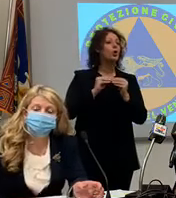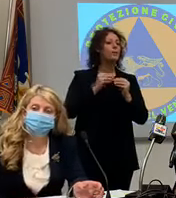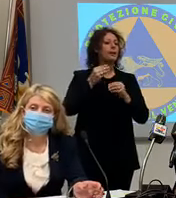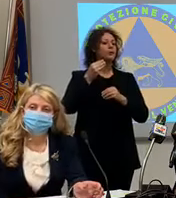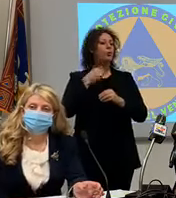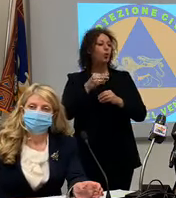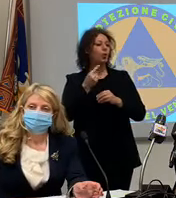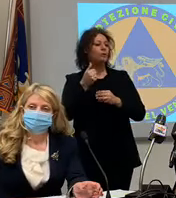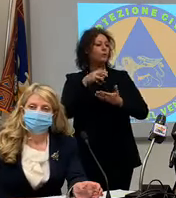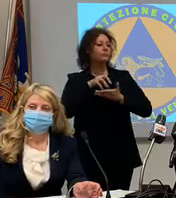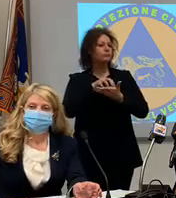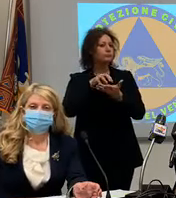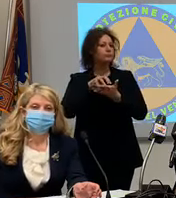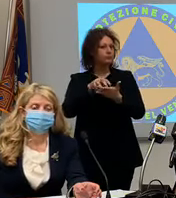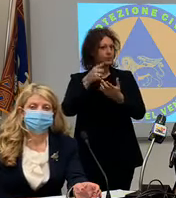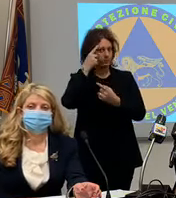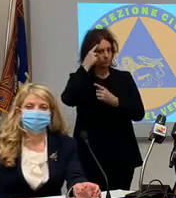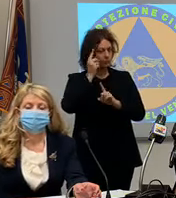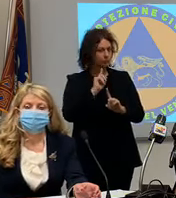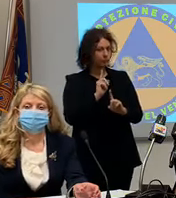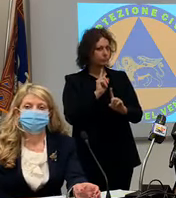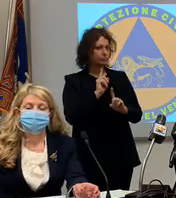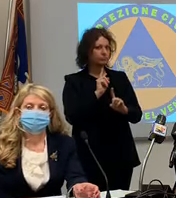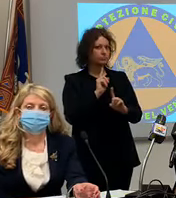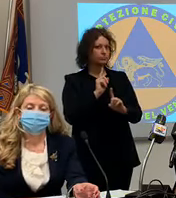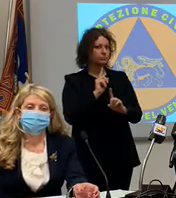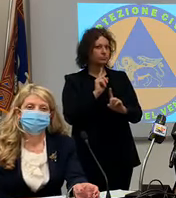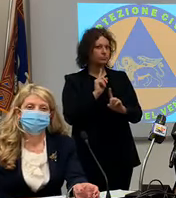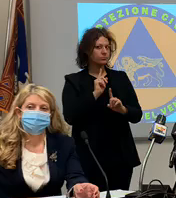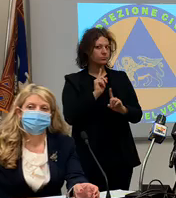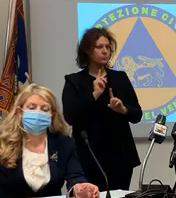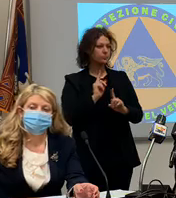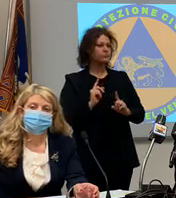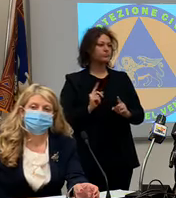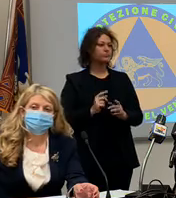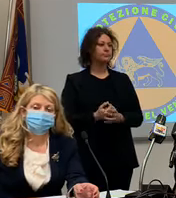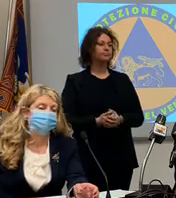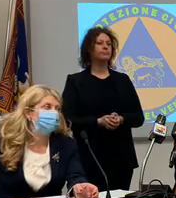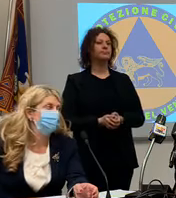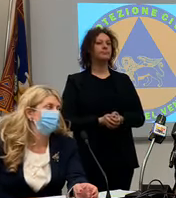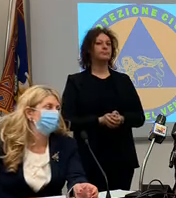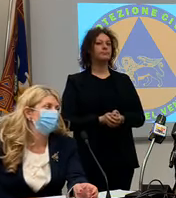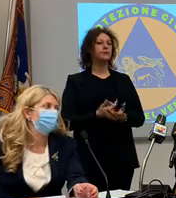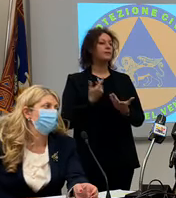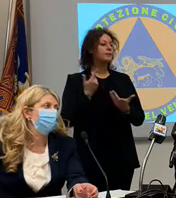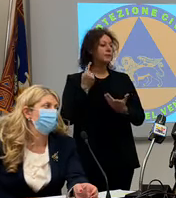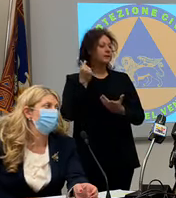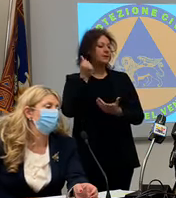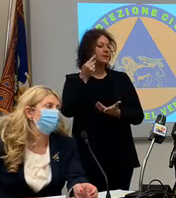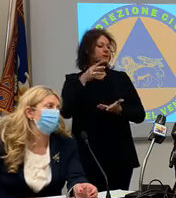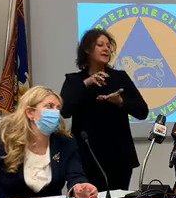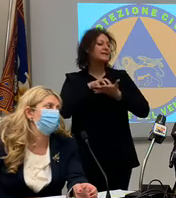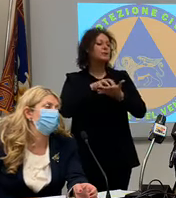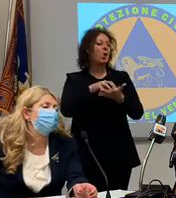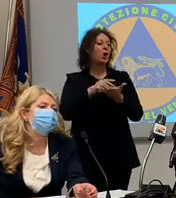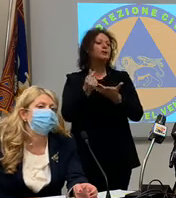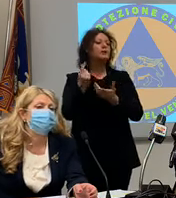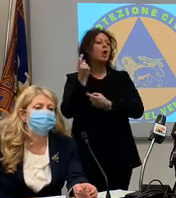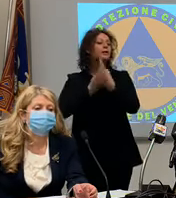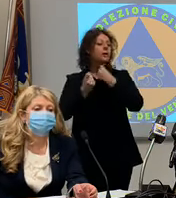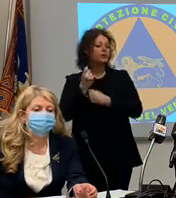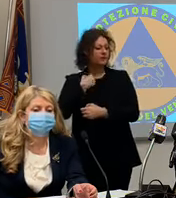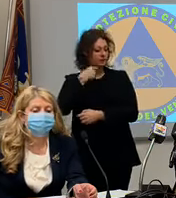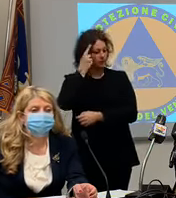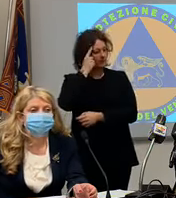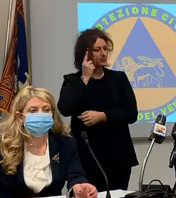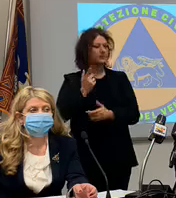sindaci a mettere i soldi per ovvia ragione no Quindi non si sa dove troveranno questi soldi per i Ristori Nel caso non te lo posso dire Guarda